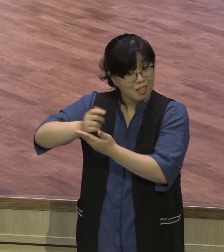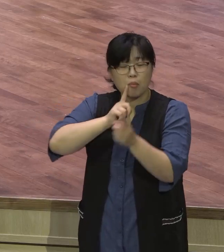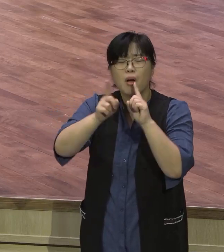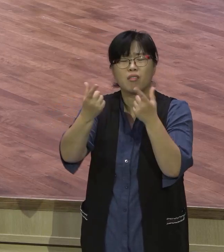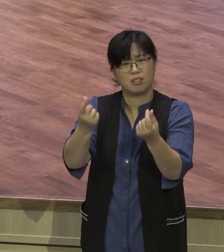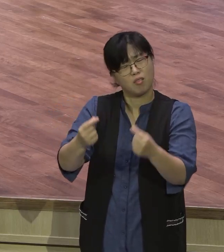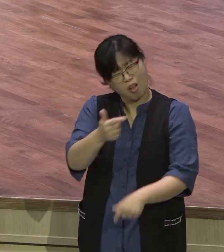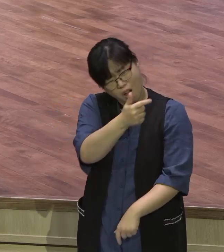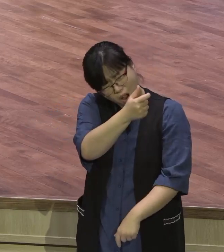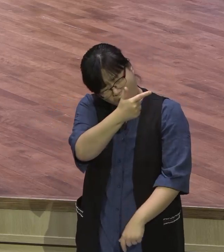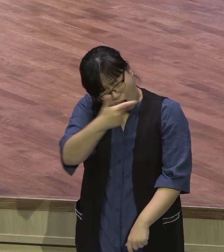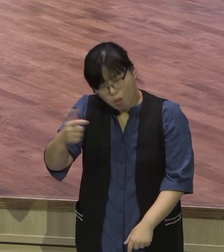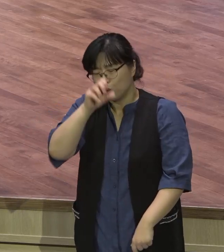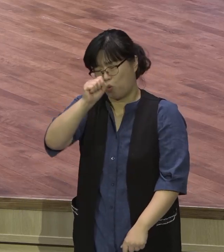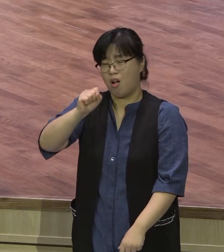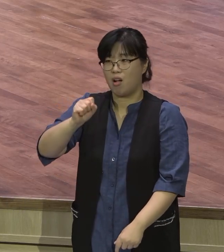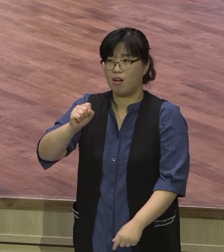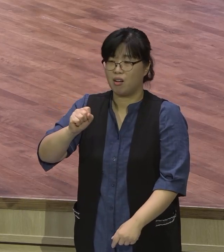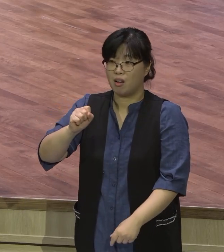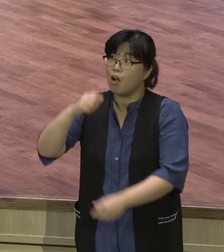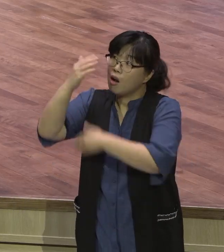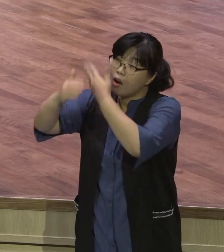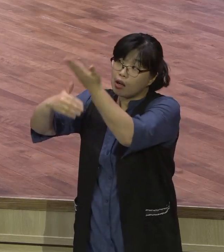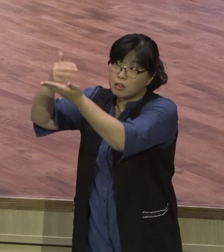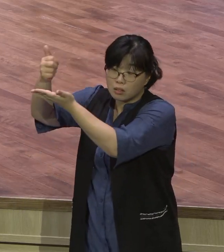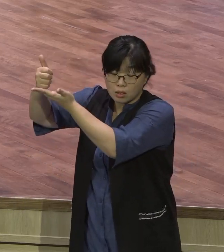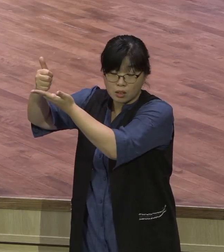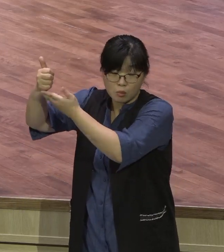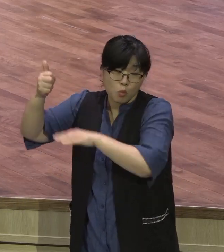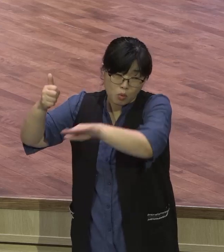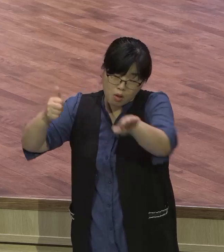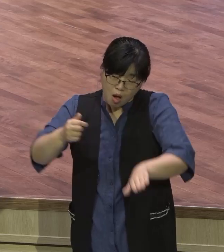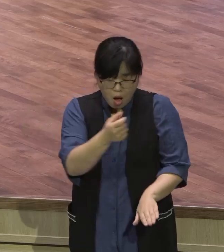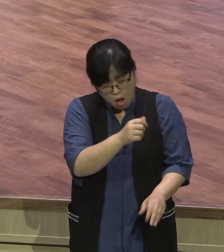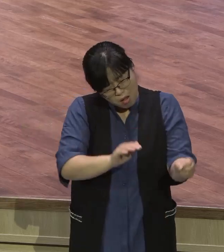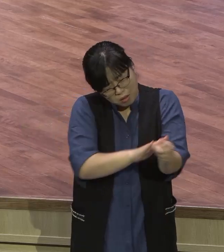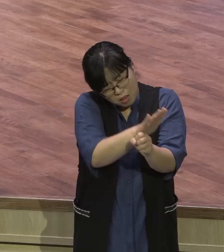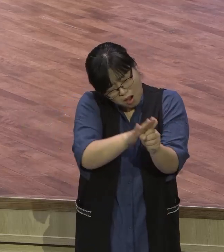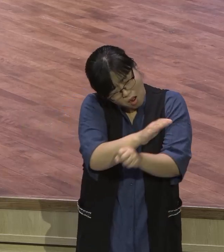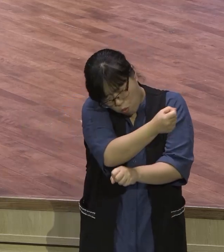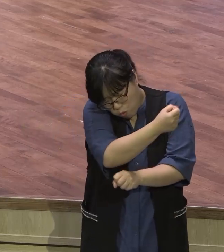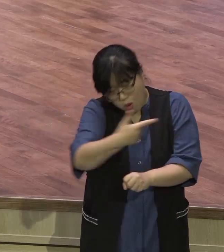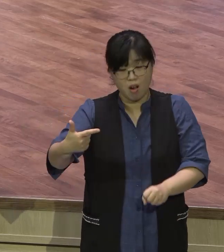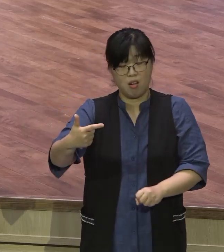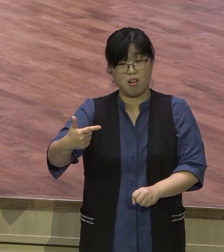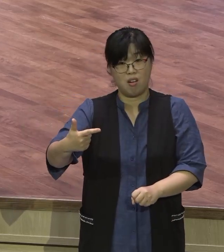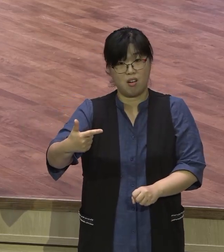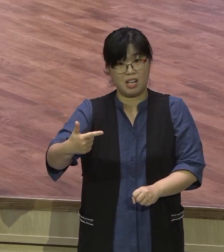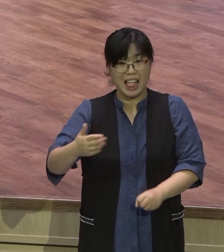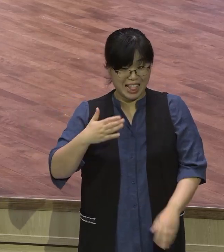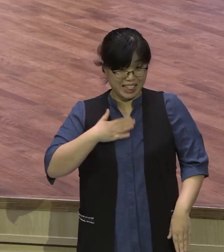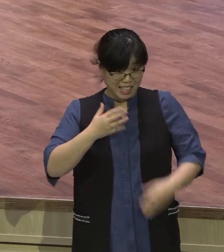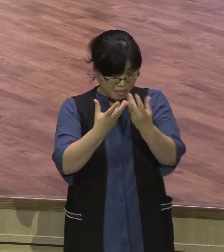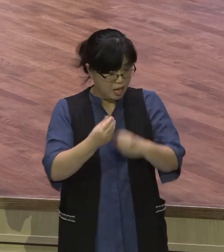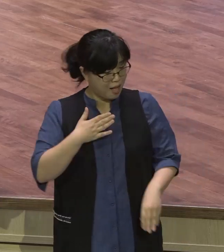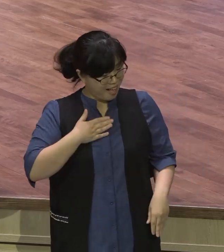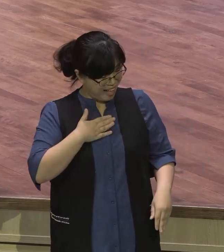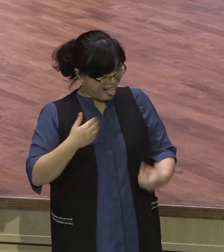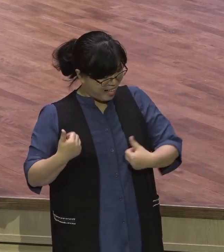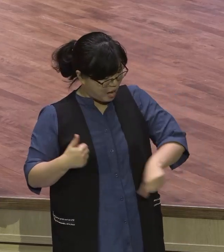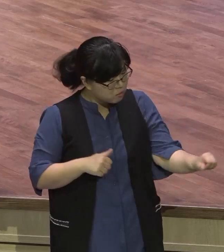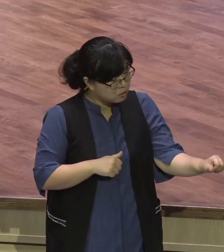그냥 여러분 얼마나 사랑하느냐 여러분의 자식보다 백배로 우리를 사랑하고 계세요 하나님을 사랑하는데